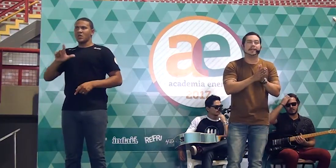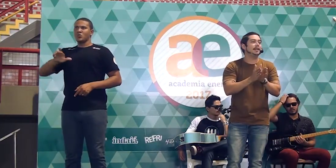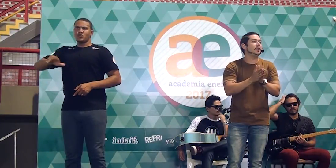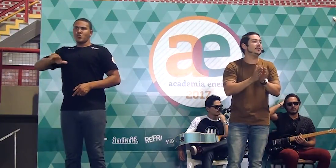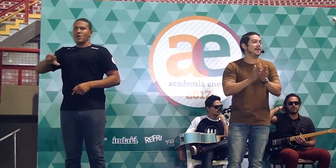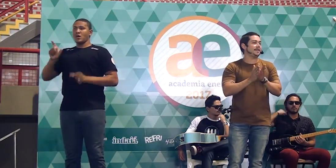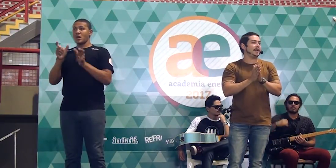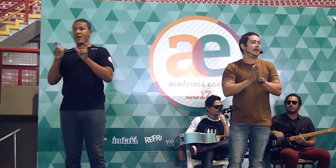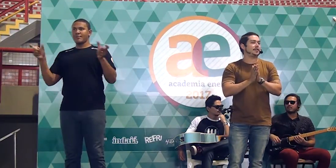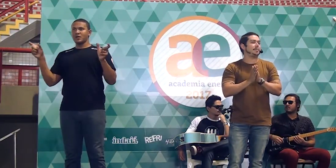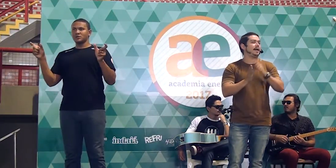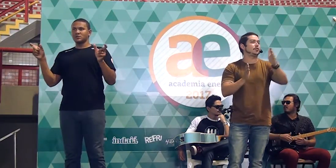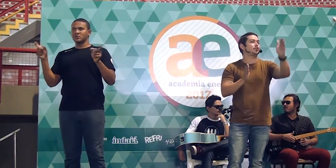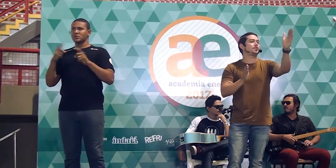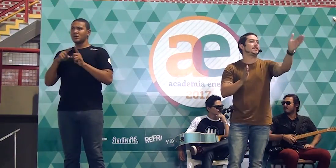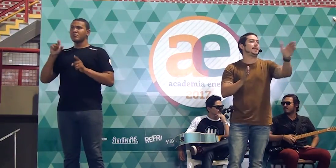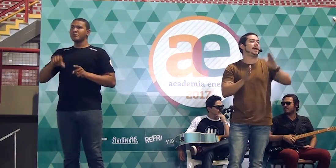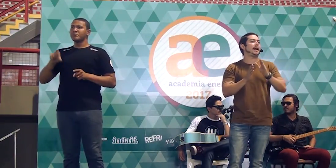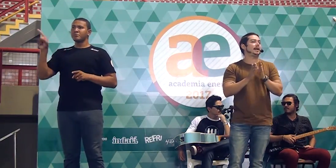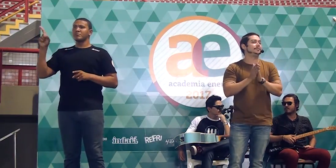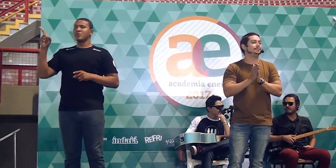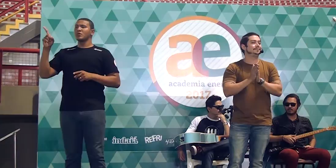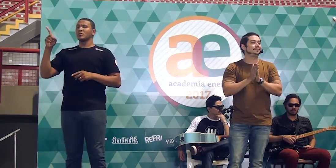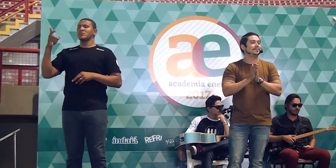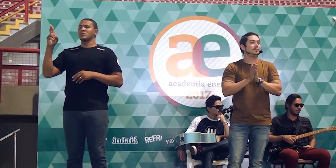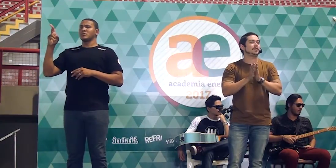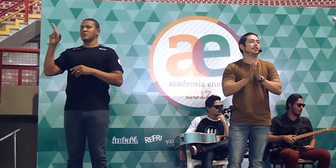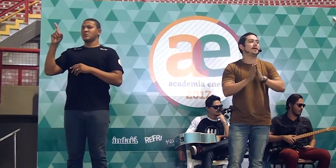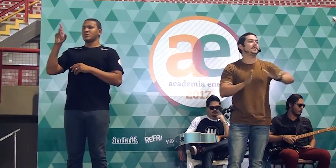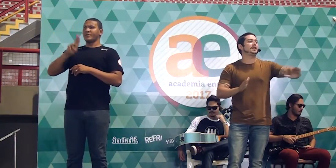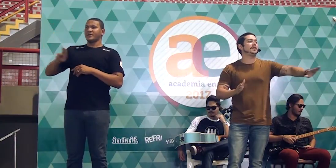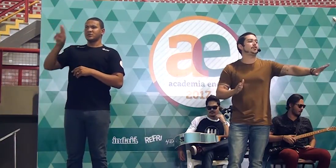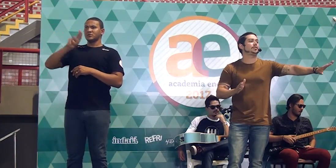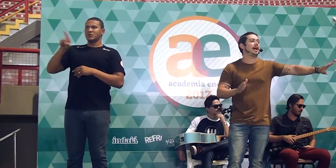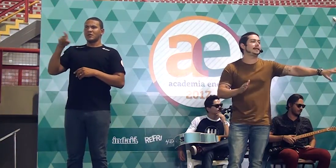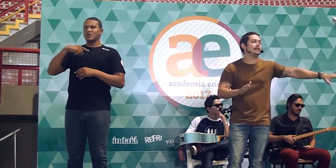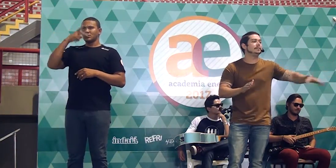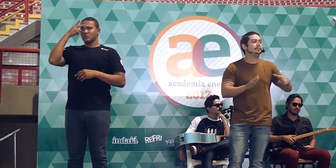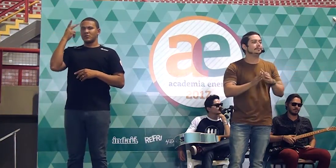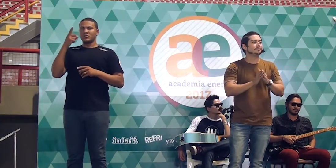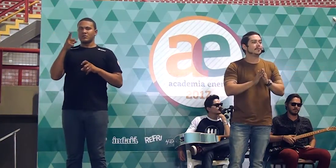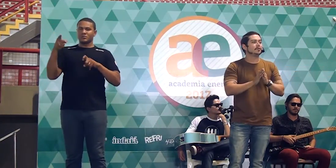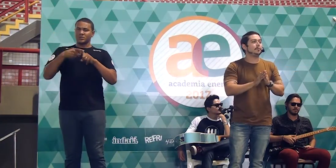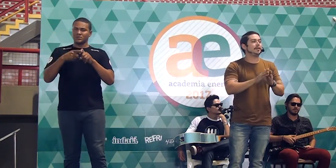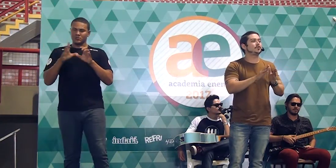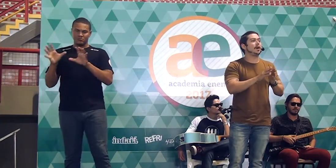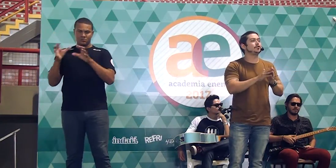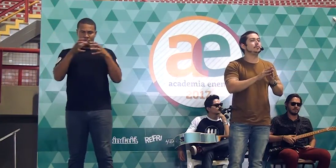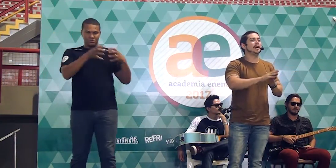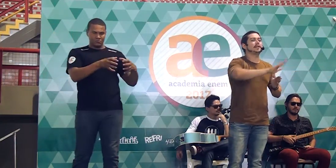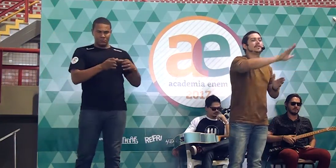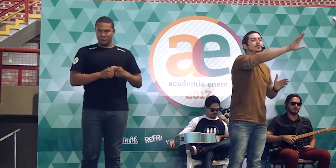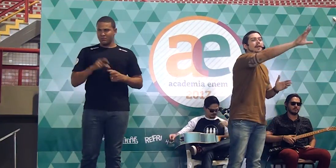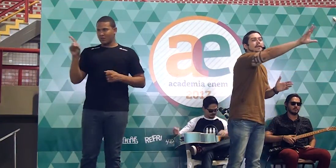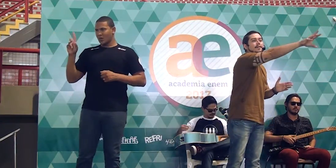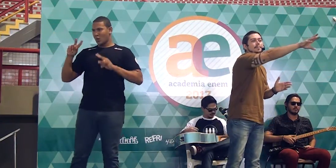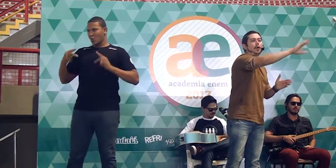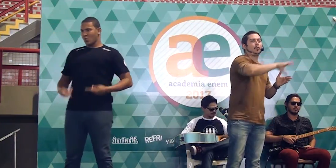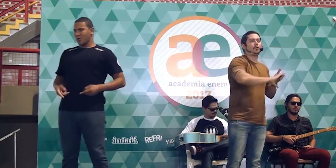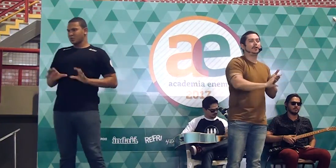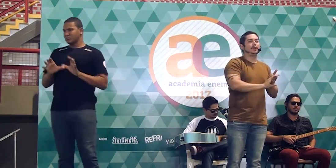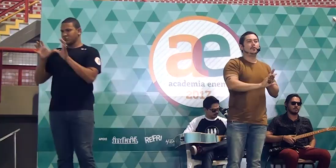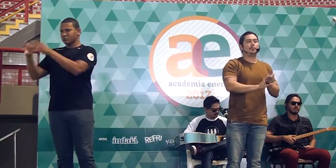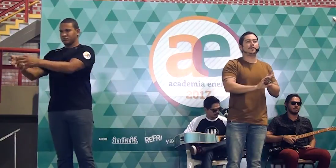gramática. E na universidade, que pegaram os cursos e separaram. O pessoal de medicina vai estudar aqui. O pessoal de humanas vai estudar